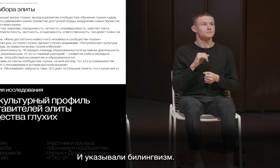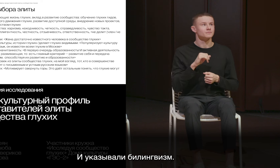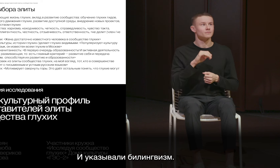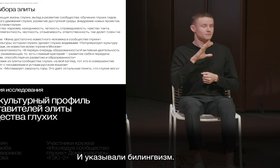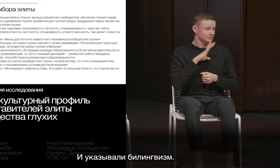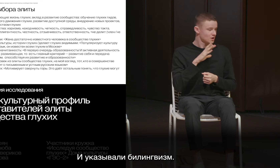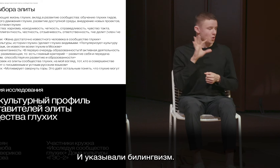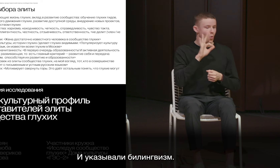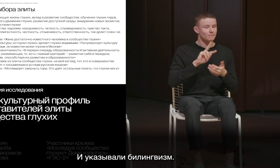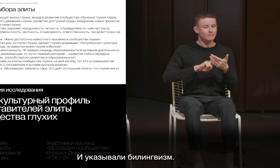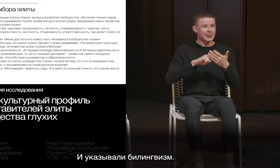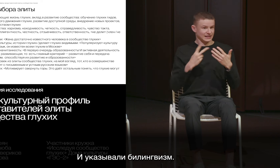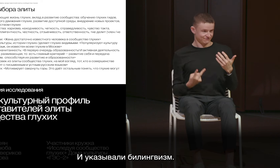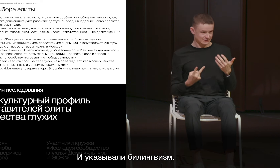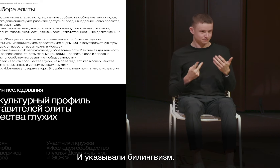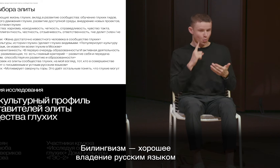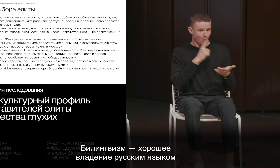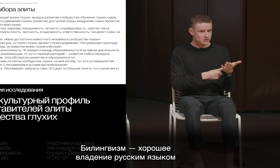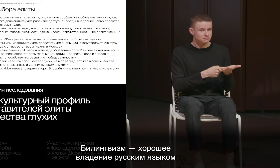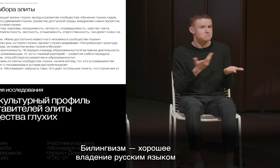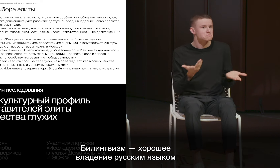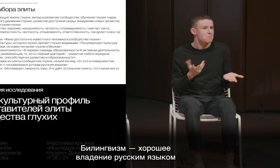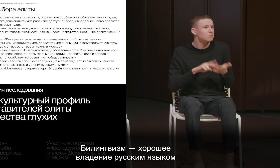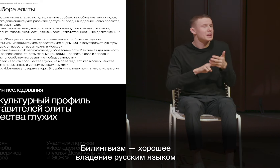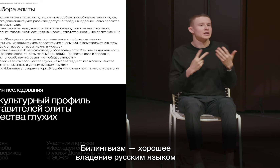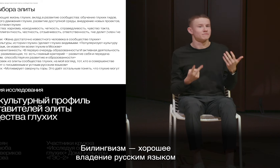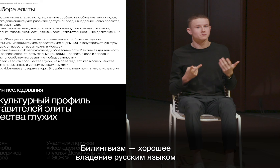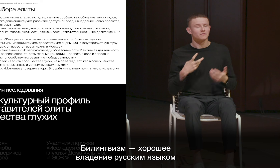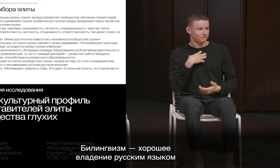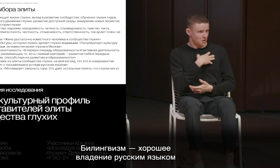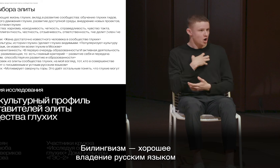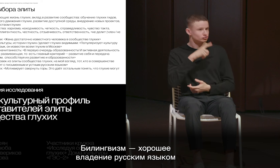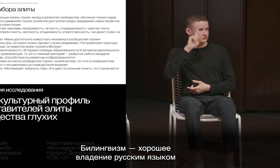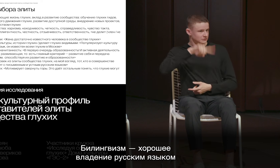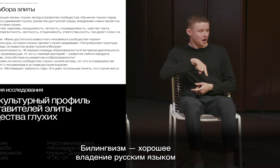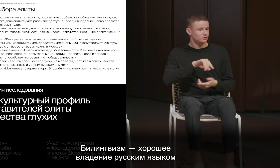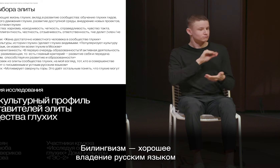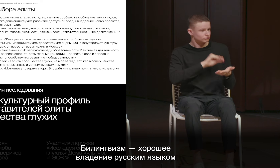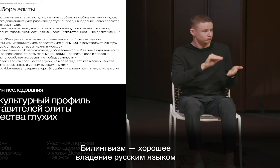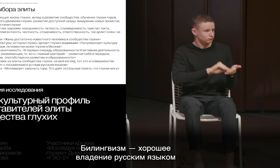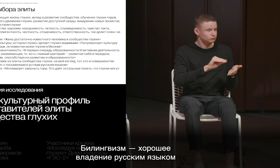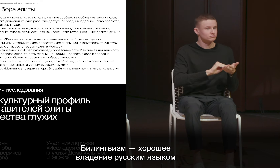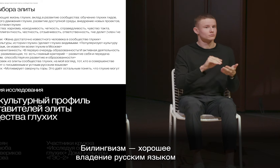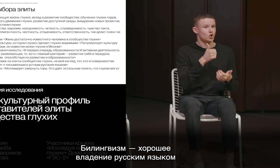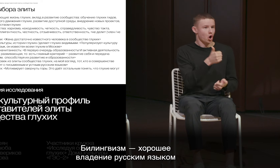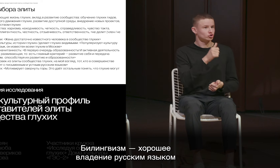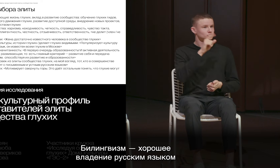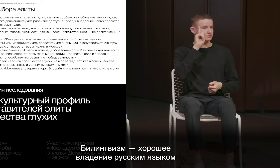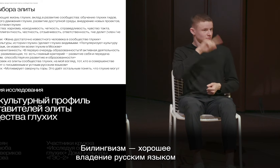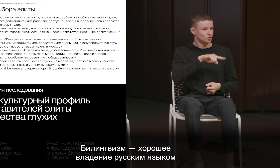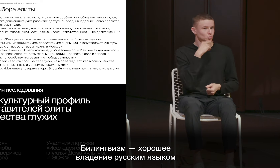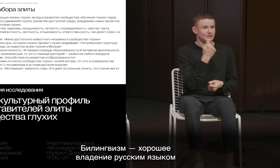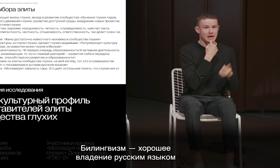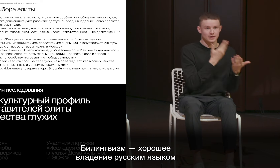курсе событий сообщества, и указывали на билингвизм. Билингвизм был тоже очень важен, потому что должно